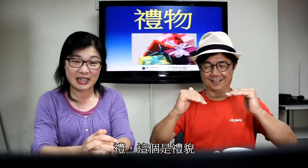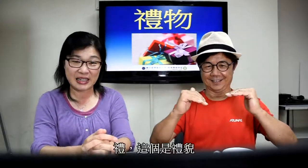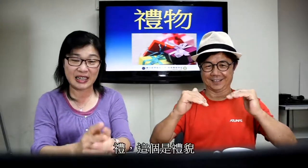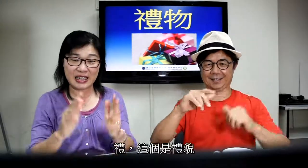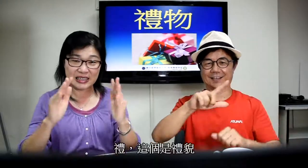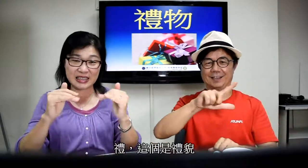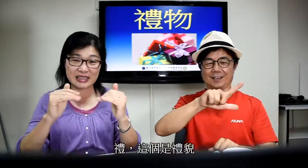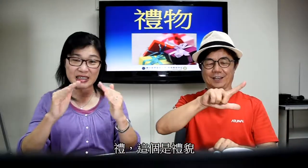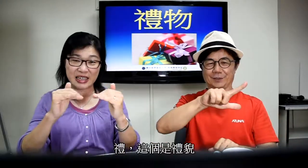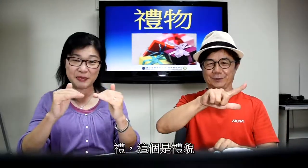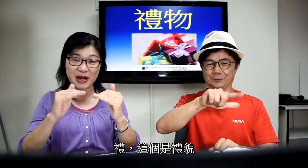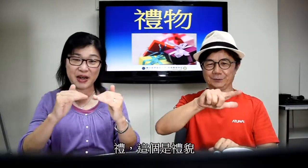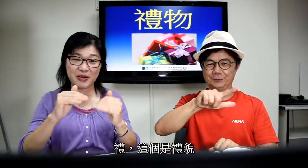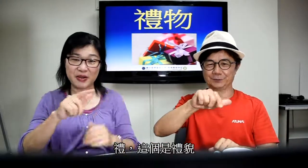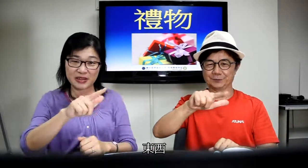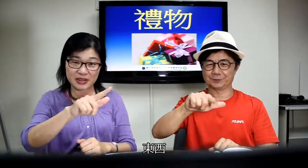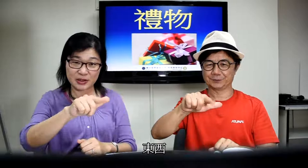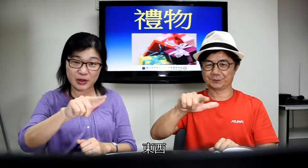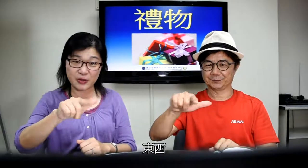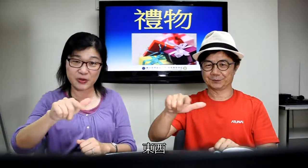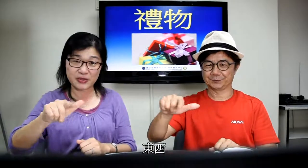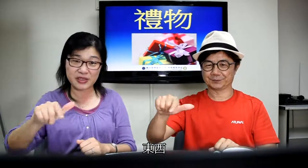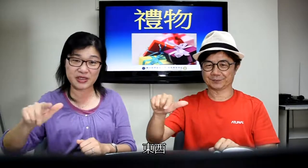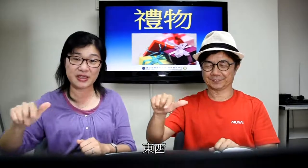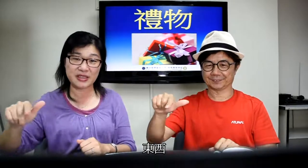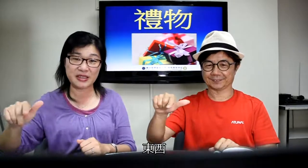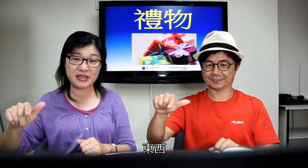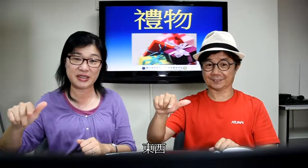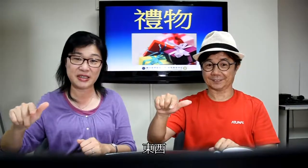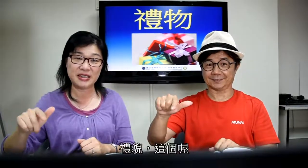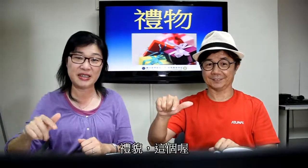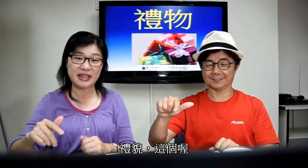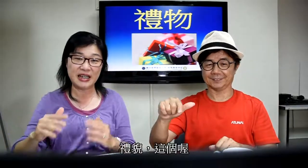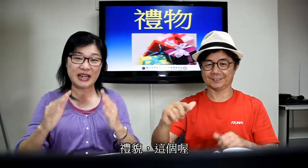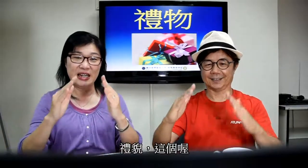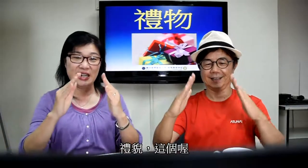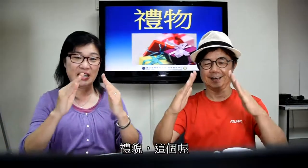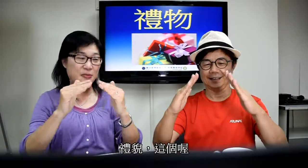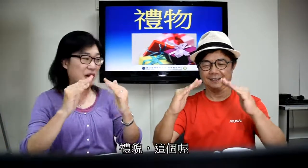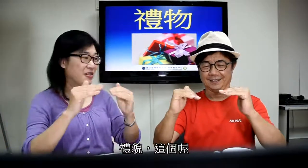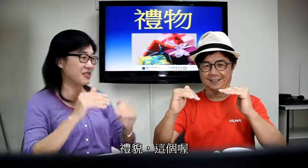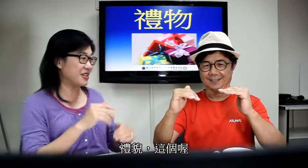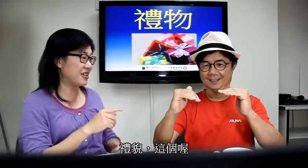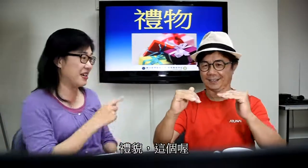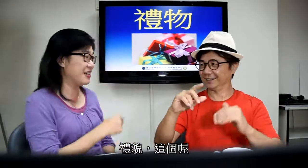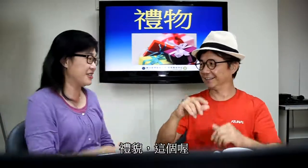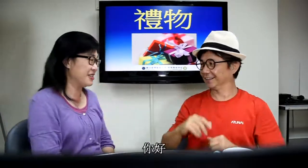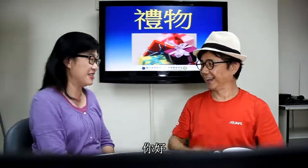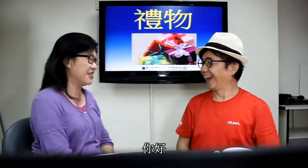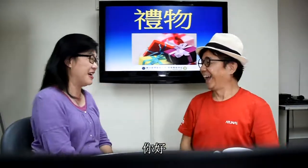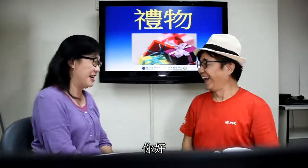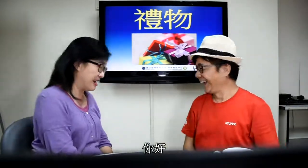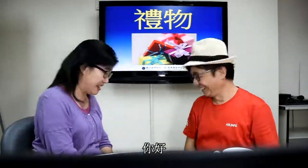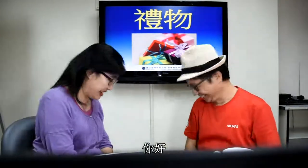礼，这个是礼貌，东西，礼貌，这个你